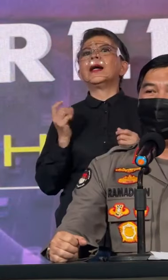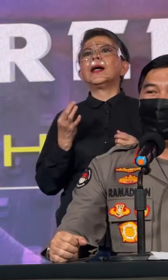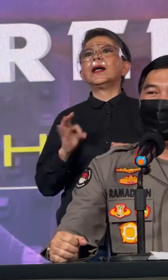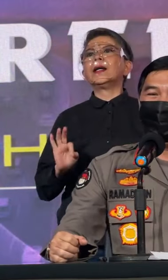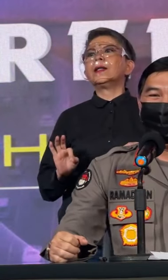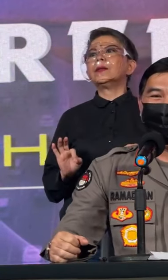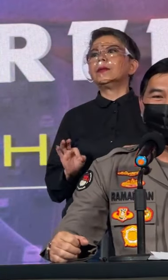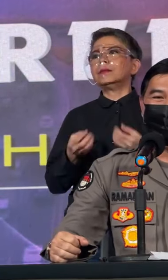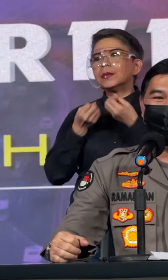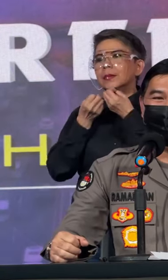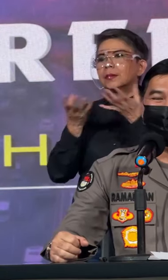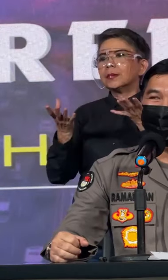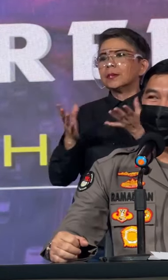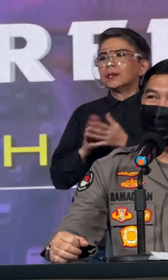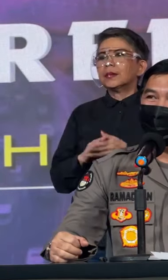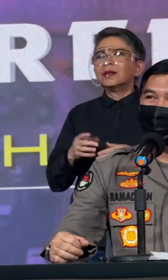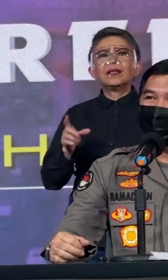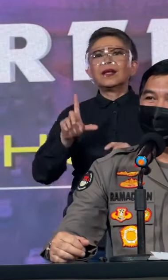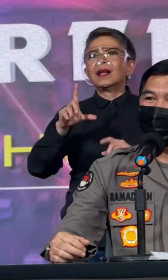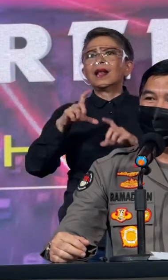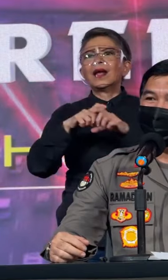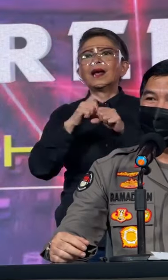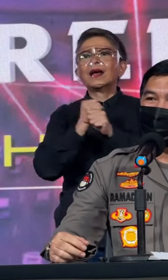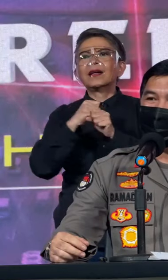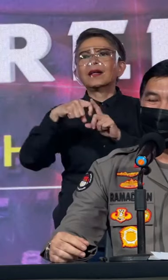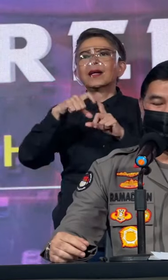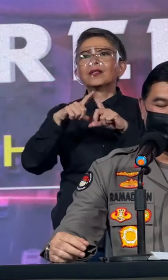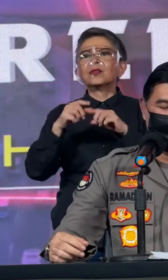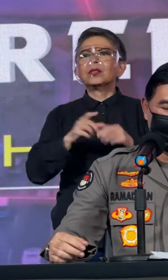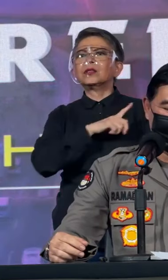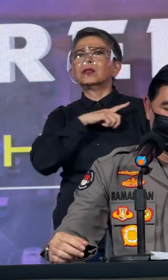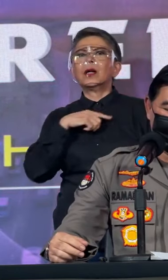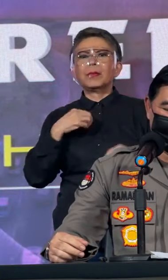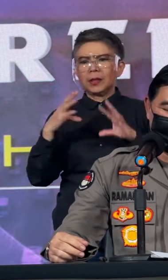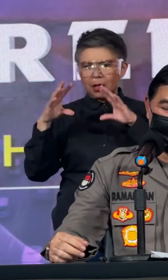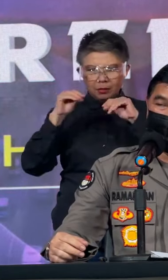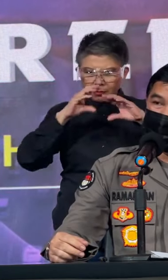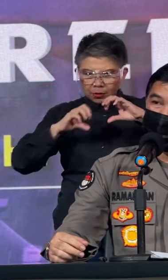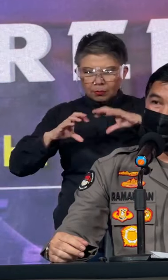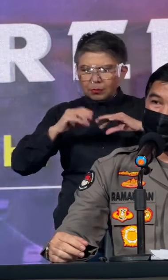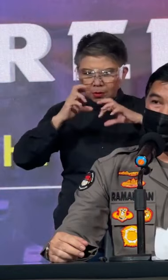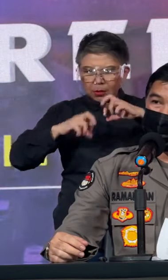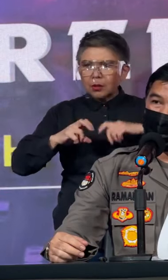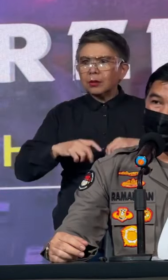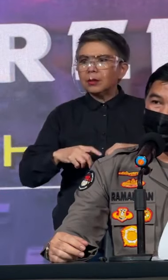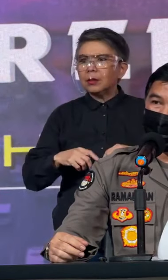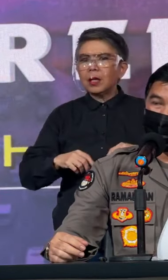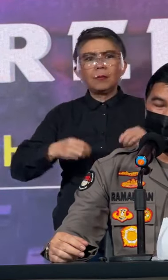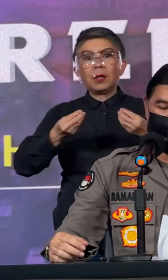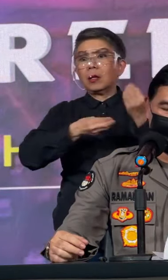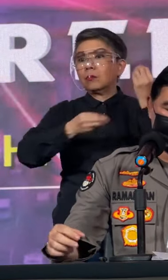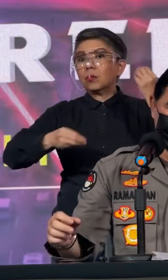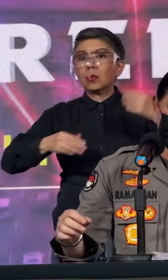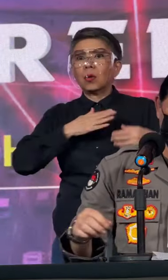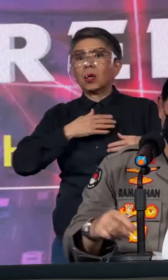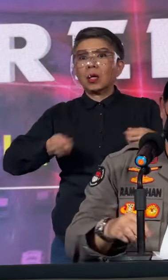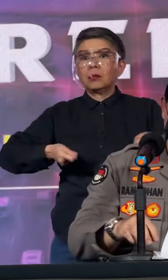Ya. Soal langkah tadi udah berapa Pak diperiksa itu Pak? Sejauh ini ya, Pak, boleh, pengelola Pak. Mungkin